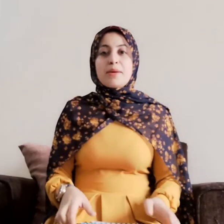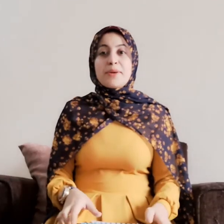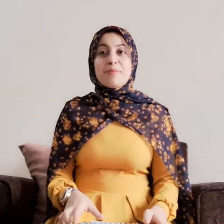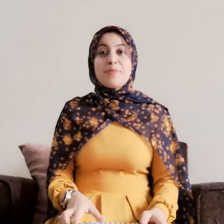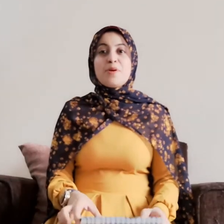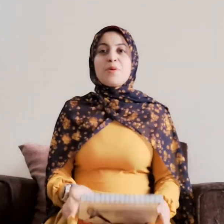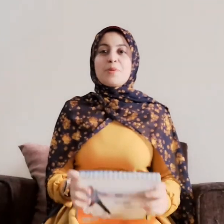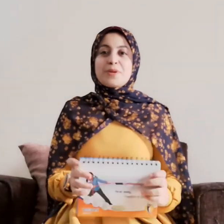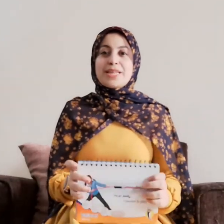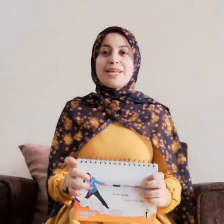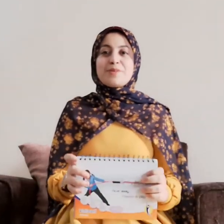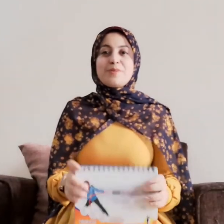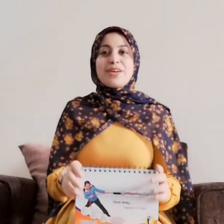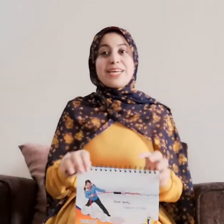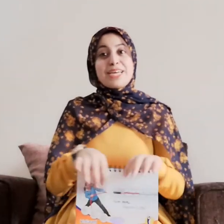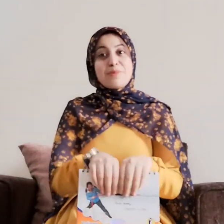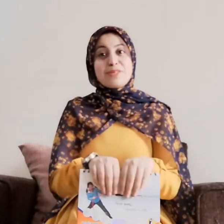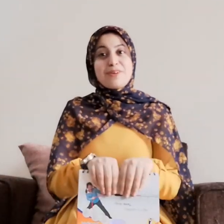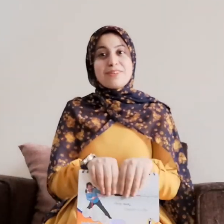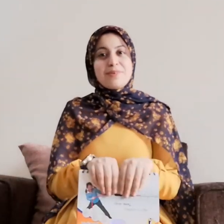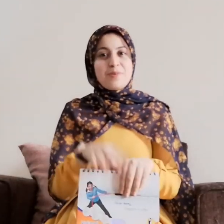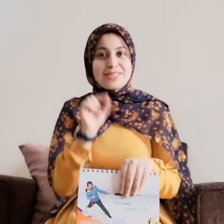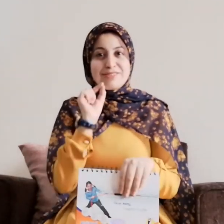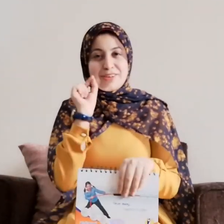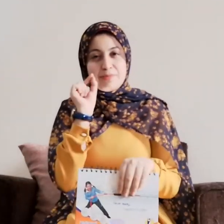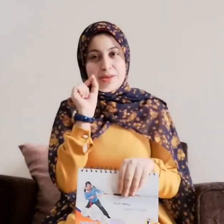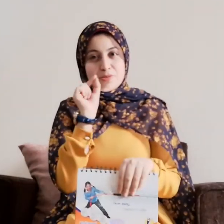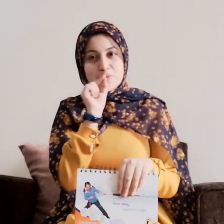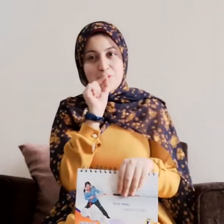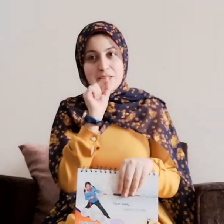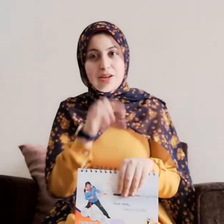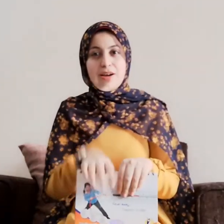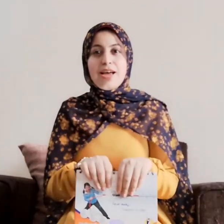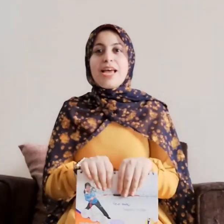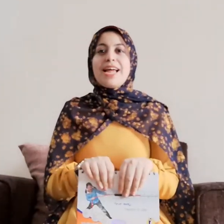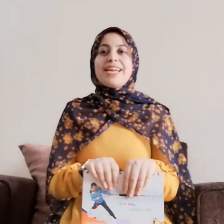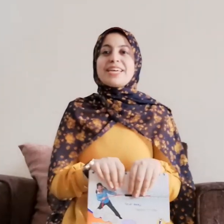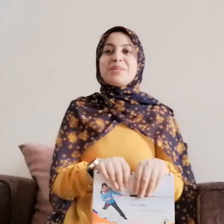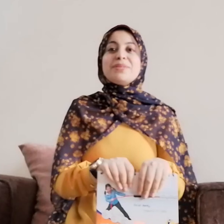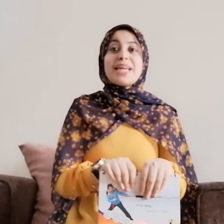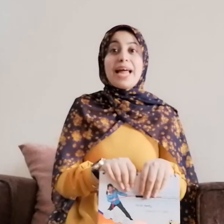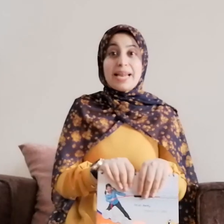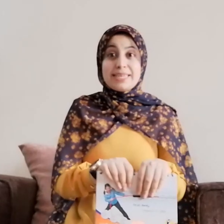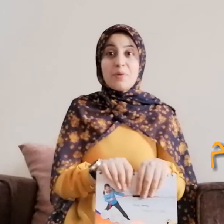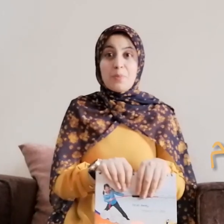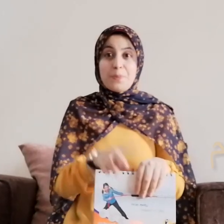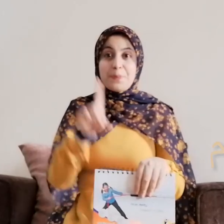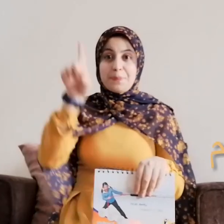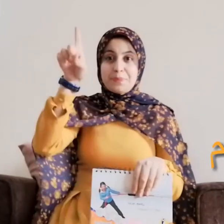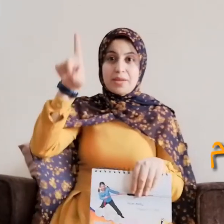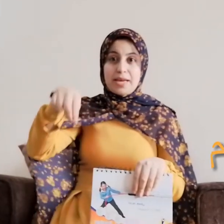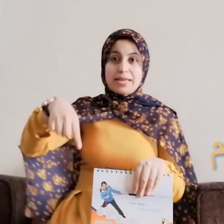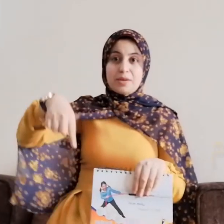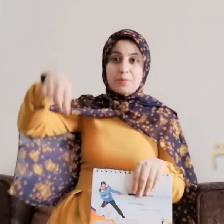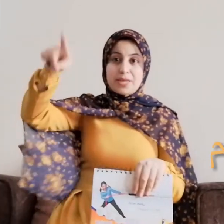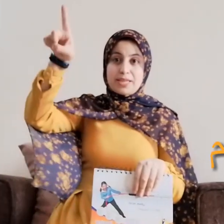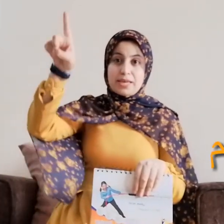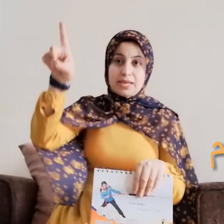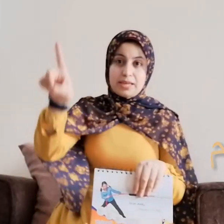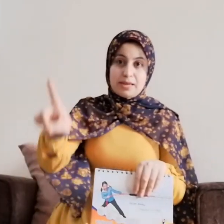تمام؟ وكده نكون راجعنا كلمات النهاردة، وهنضيف كلمة صغيرة اللي هي كلمة اليوم، اليوم كده